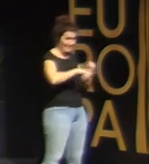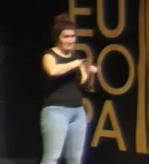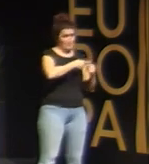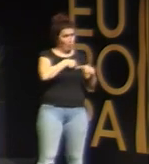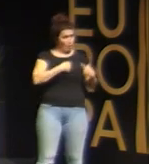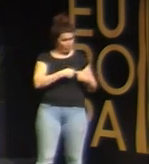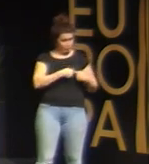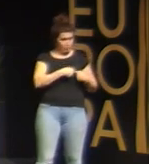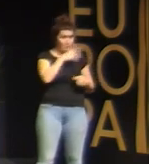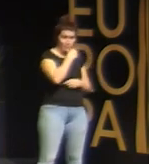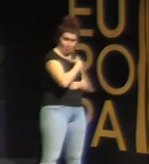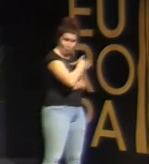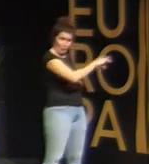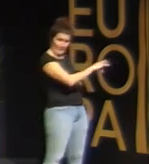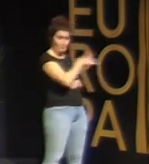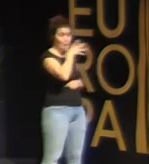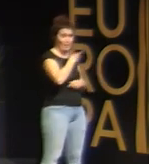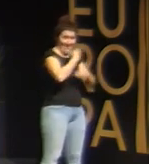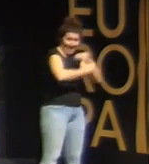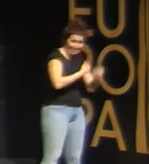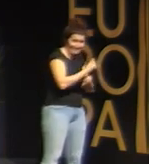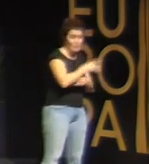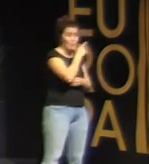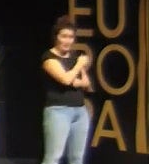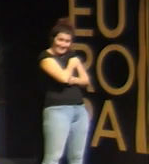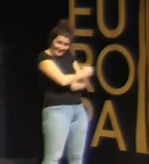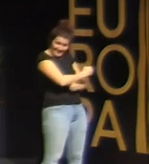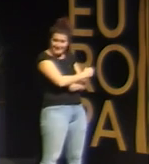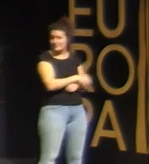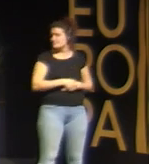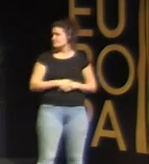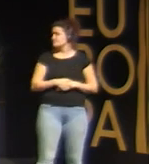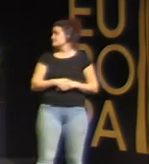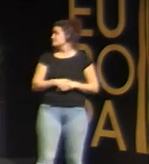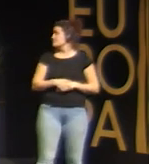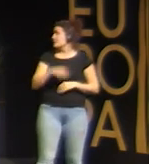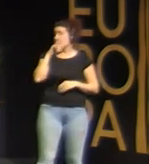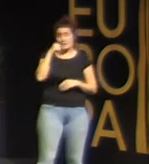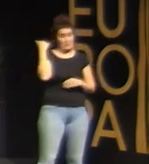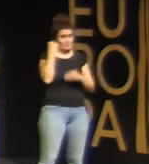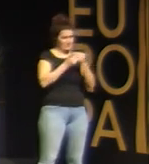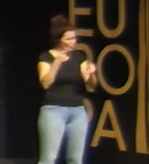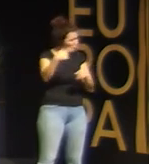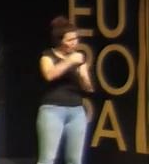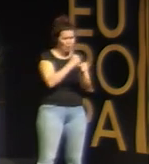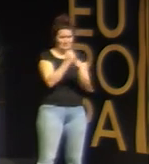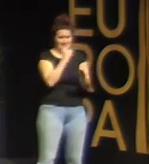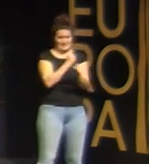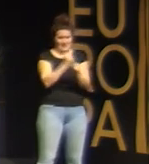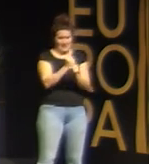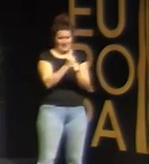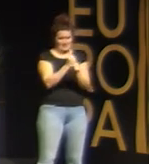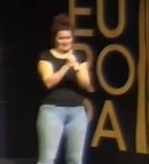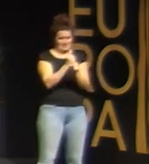porque pueden porque hacen porque quieren pero vamos a ponernos a currar todo en formato tribu